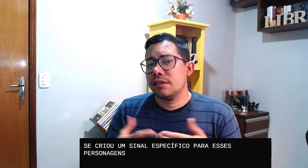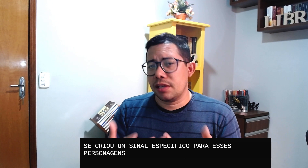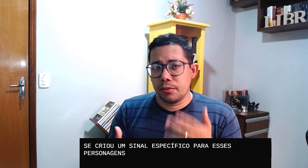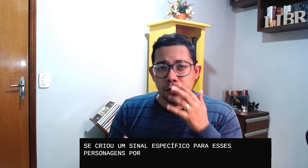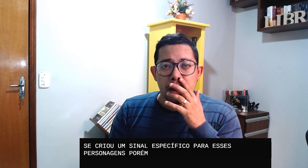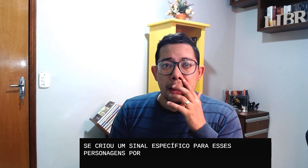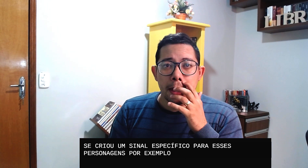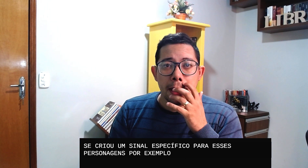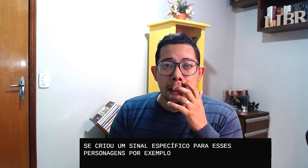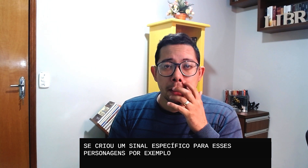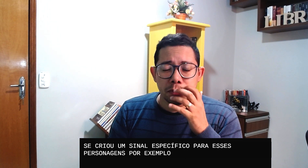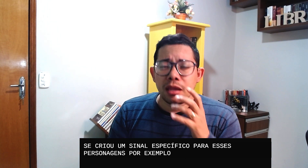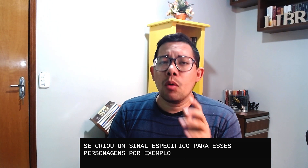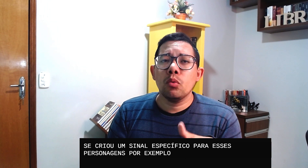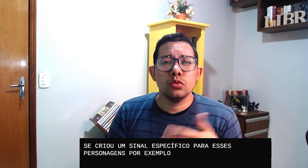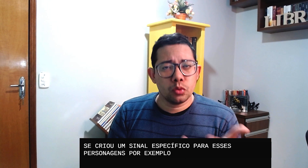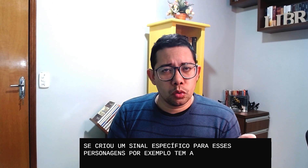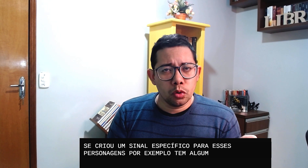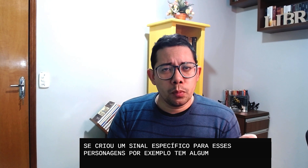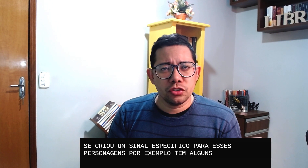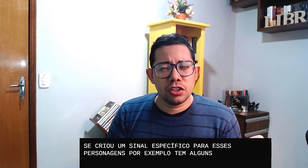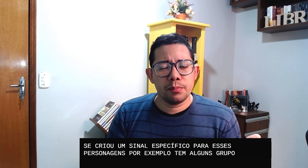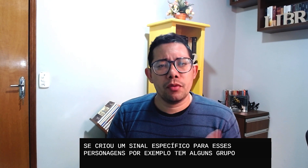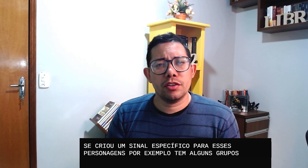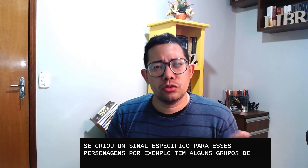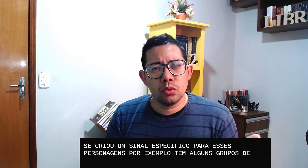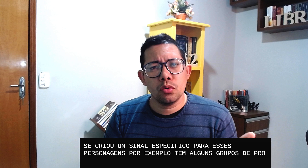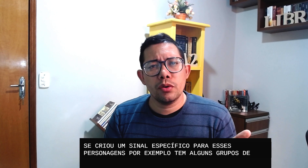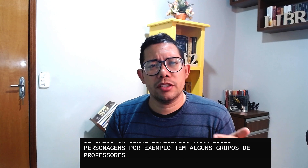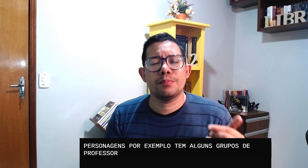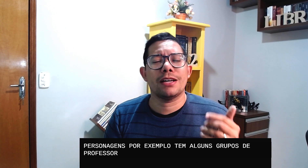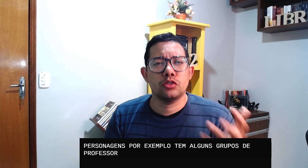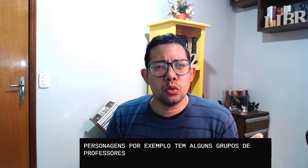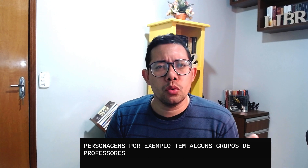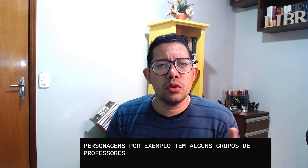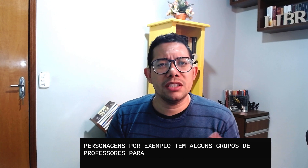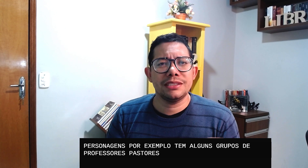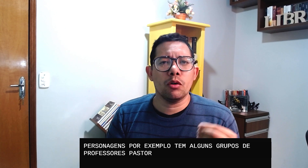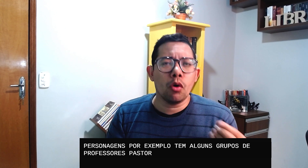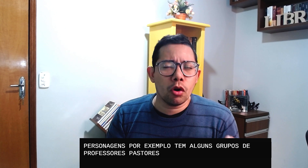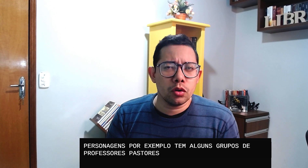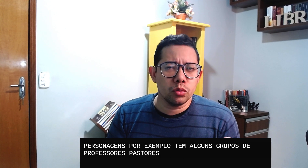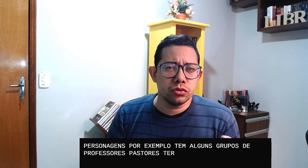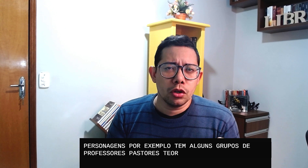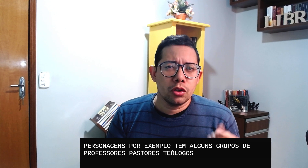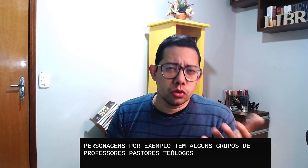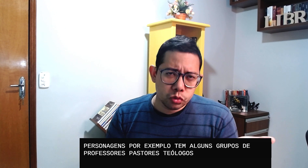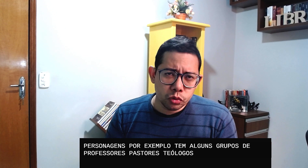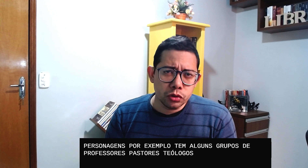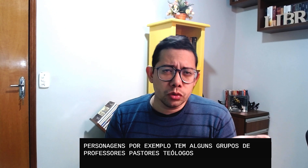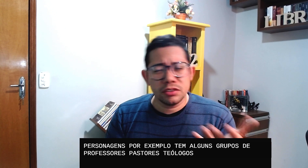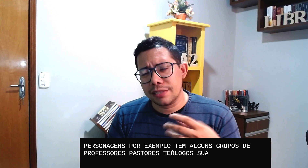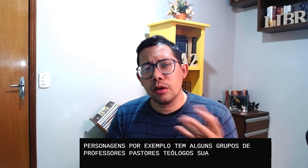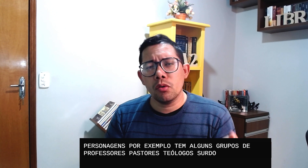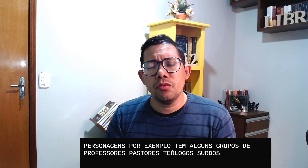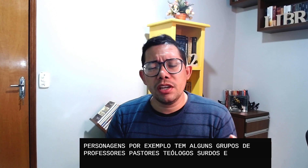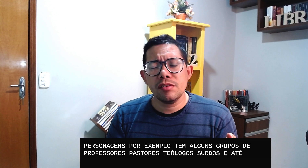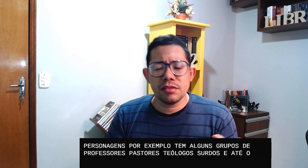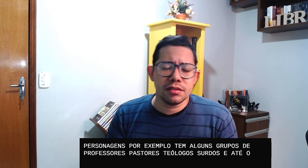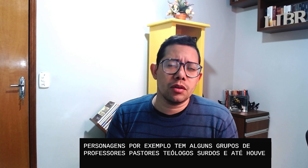exemplo, tem alguns grupos de professores, pastores, teólogos, surdos e até ouvintes que estão